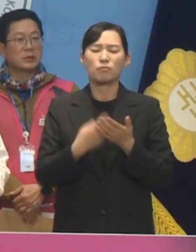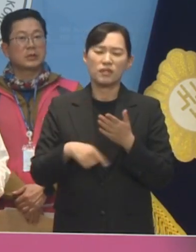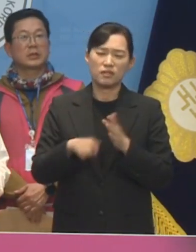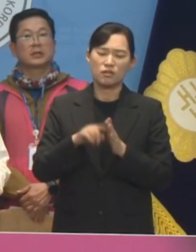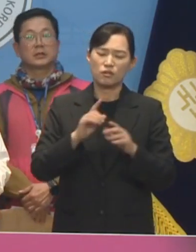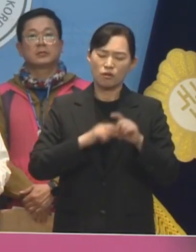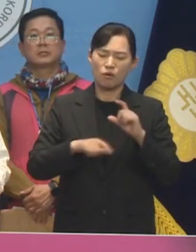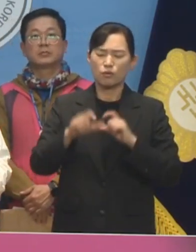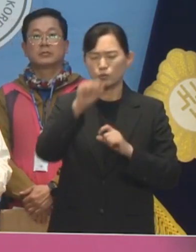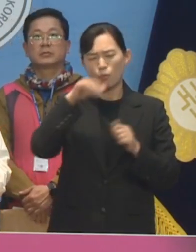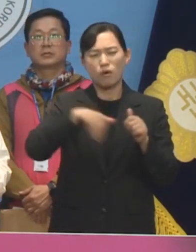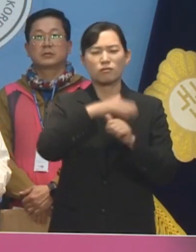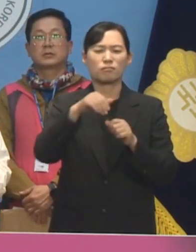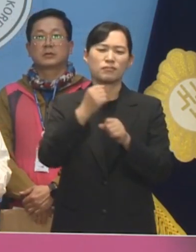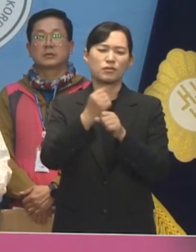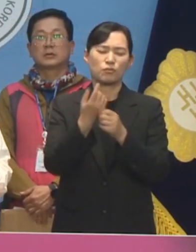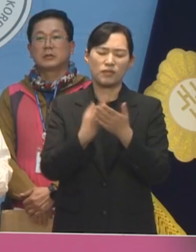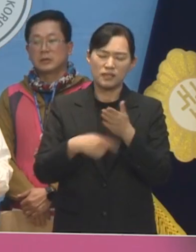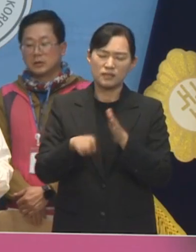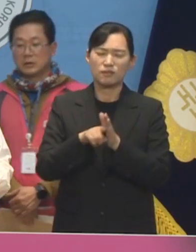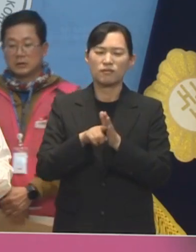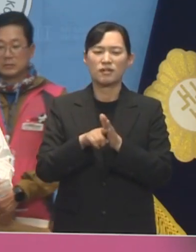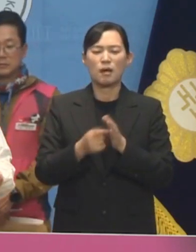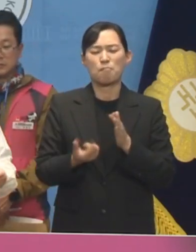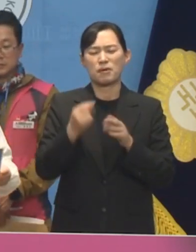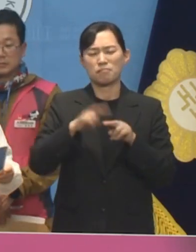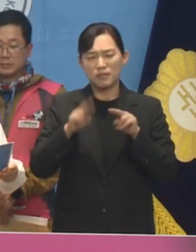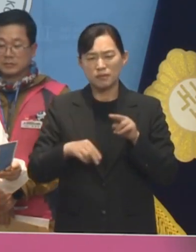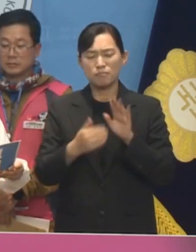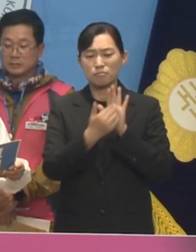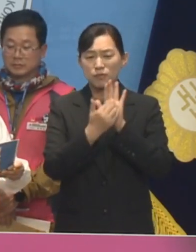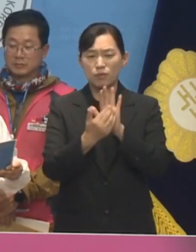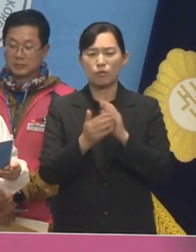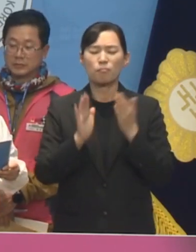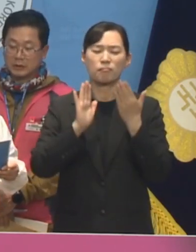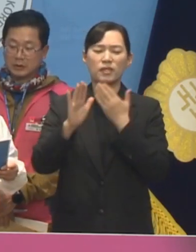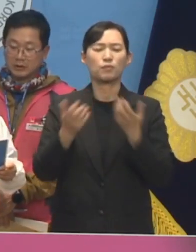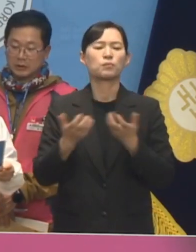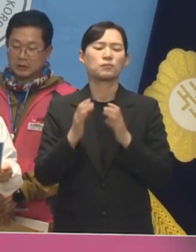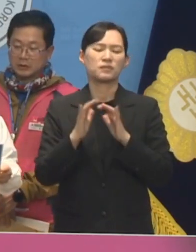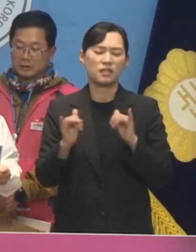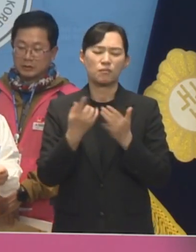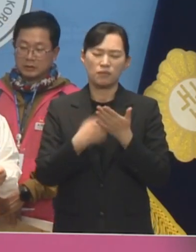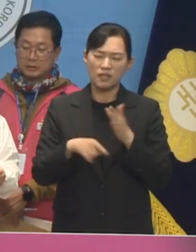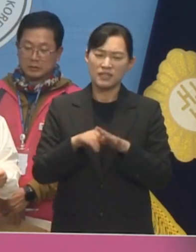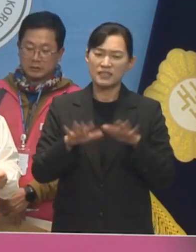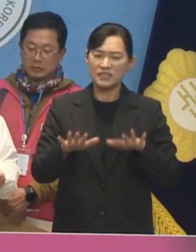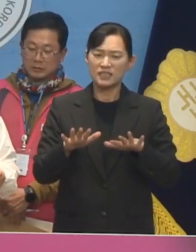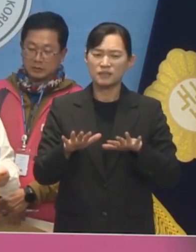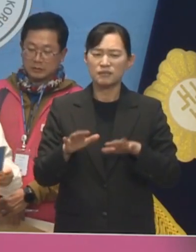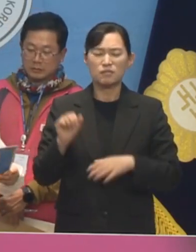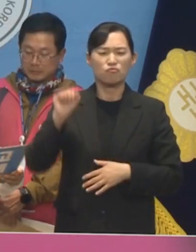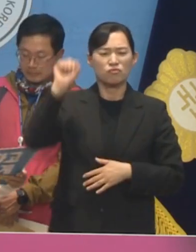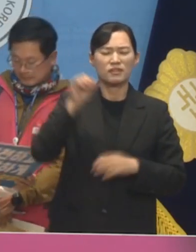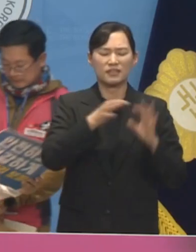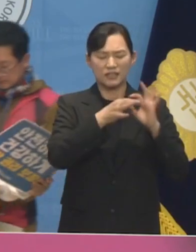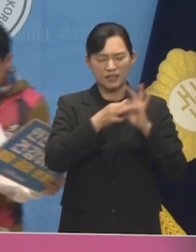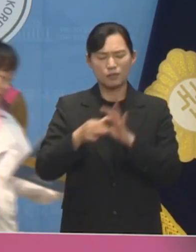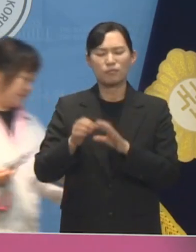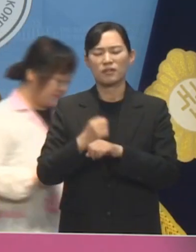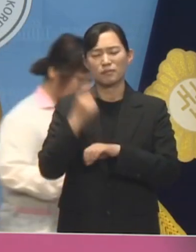환경에 의해서 조직이 퇴사를 막고 또 우리 아이들의 미래의 노동자가 되기에 불편할 수도 있는 이 준법투쟁을 계속할 것입니다.